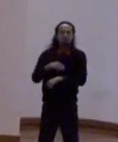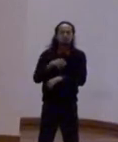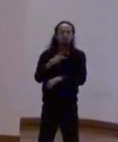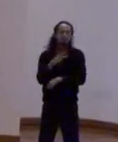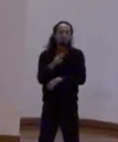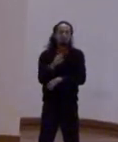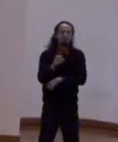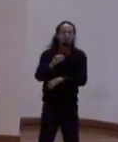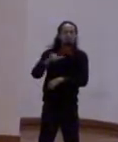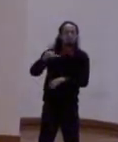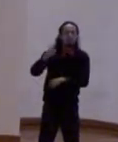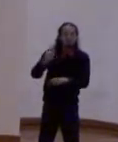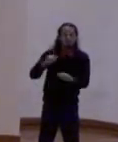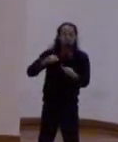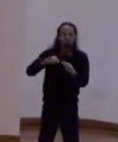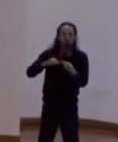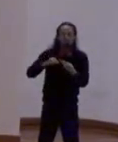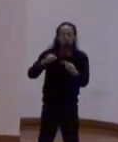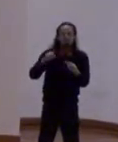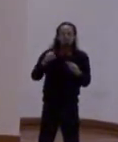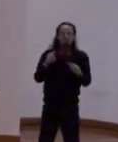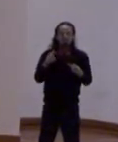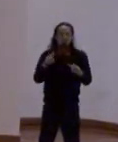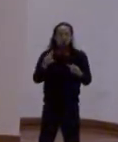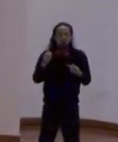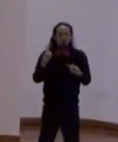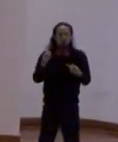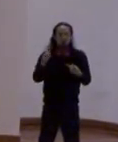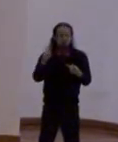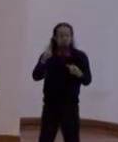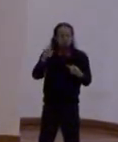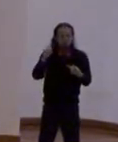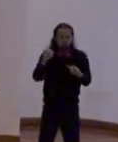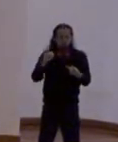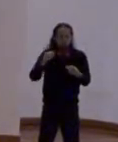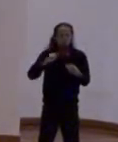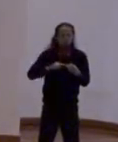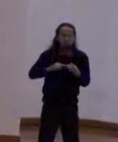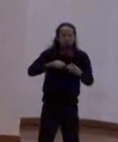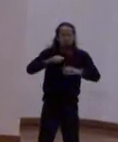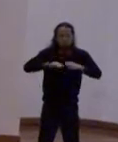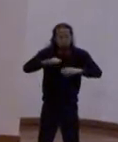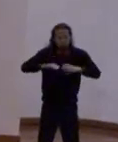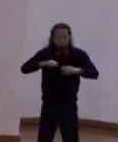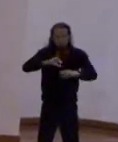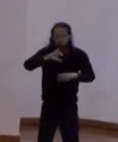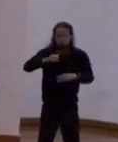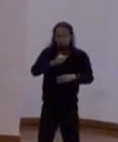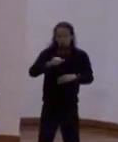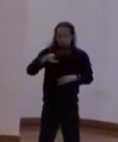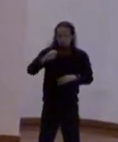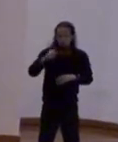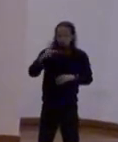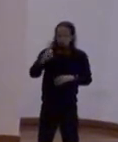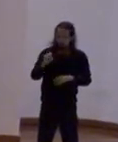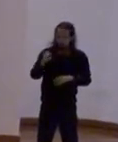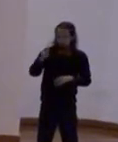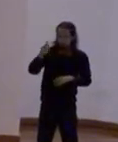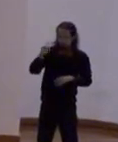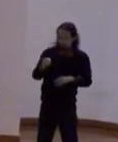pelo Professor Doutor Rodrigo cantos e pelo percussionista João Pedro Barbosa Gomes